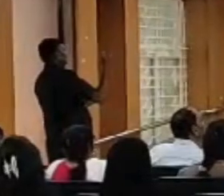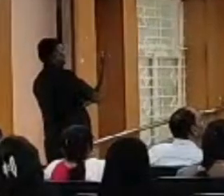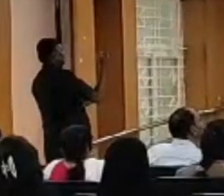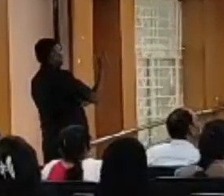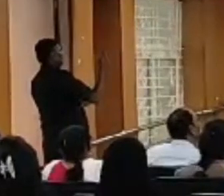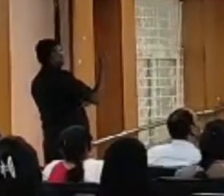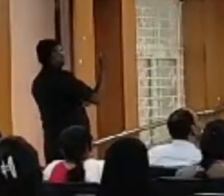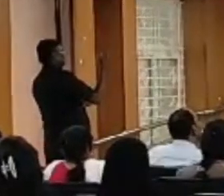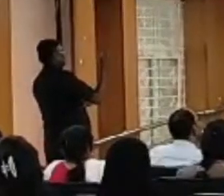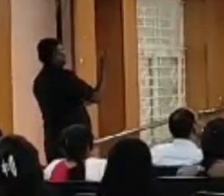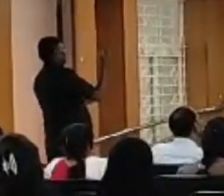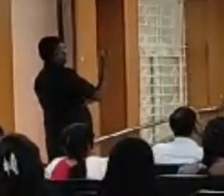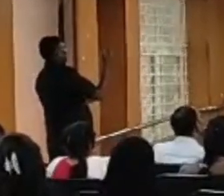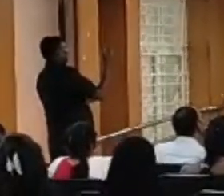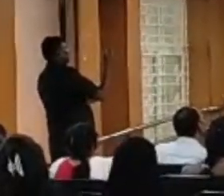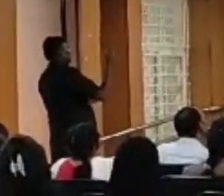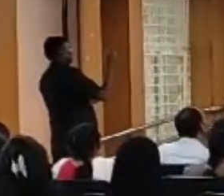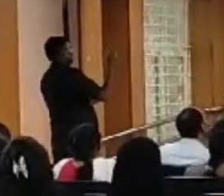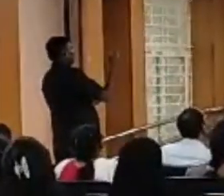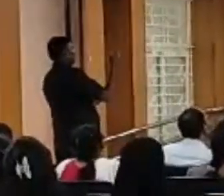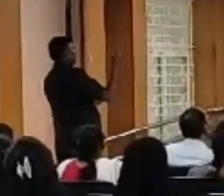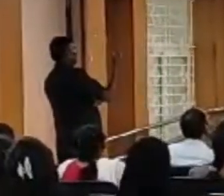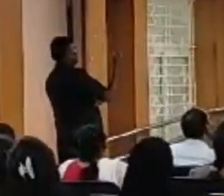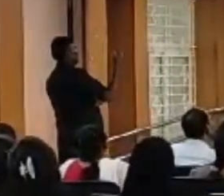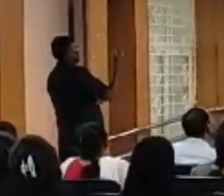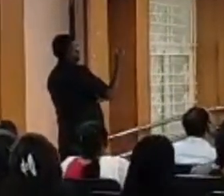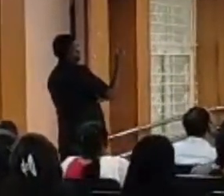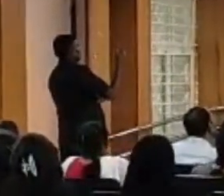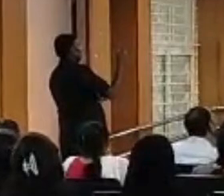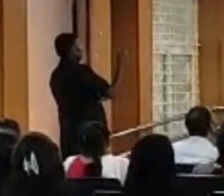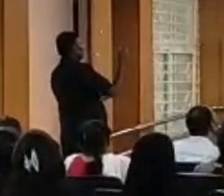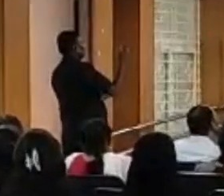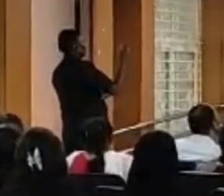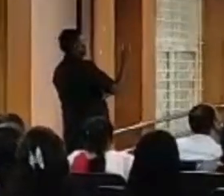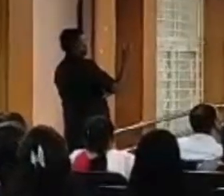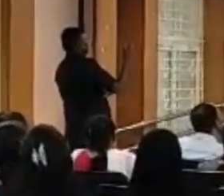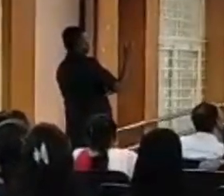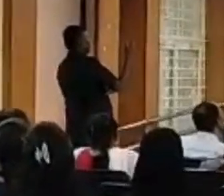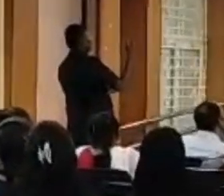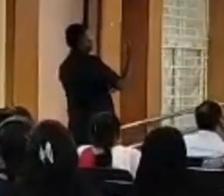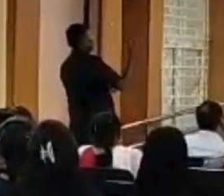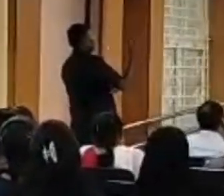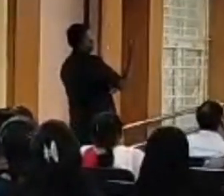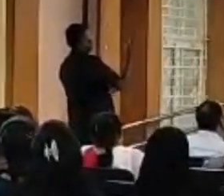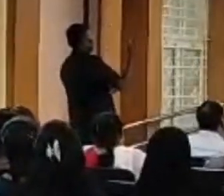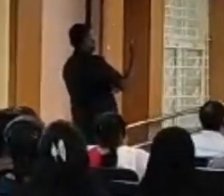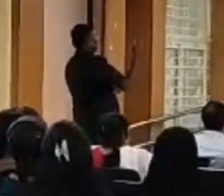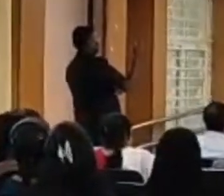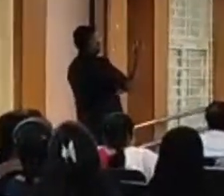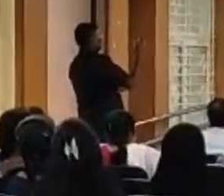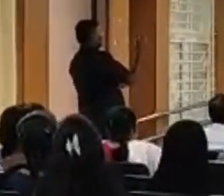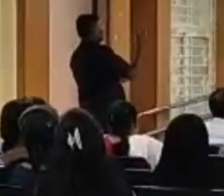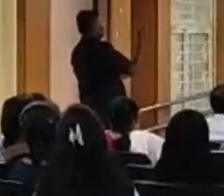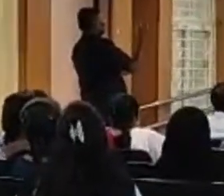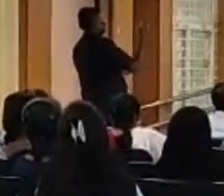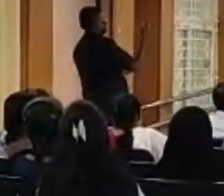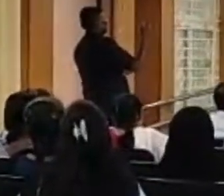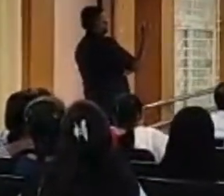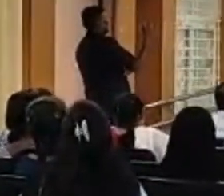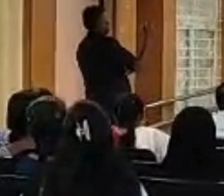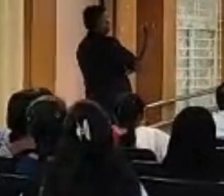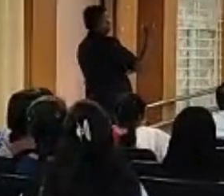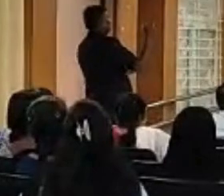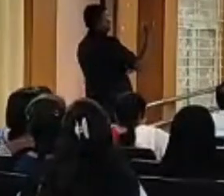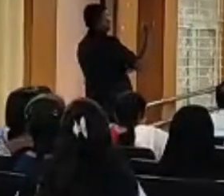ಹೋದ್ಮೇಲೆ ಕಿವಿಗೆ ಇದು ಬಿಟ್ರು, ಕ್ಯಾಮ್ರಾ ಬಿಟ್ಟು ನೋಡಿದ್ಮೇಲೆ ಪೆನ್ಸಿಲ್ ಮುರಿದೋಗ್ಬಿಟ್ಟಿತ್ತು. ಅದನ್ನ ಮುರಿದ್ಮೇಲೆ ಅಲ್ಲೇನಾಯ್ತು,